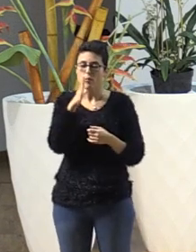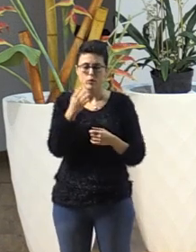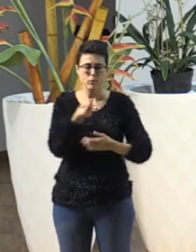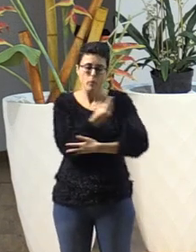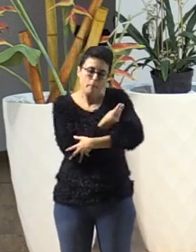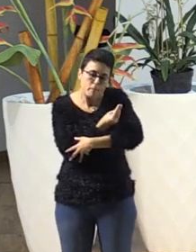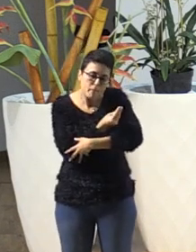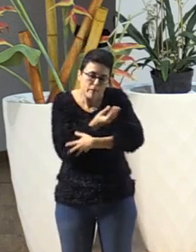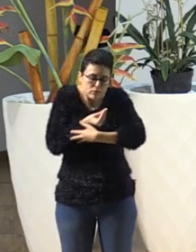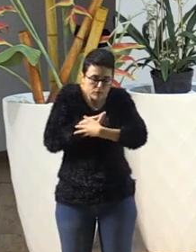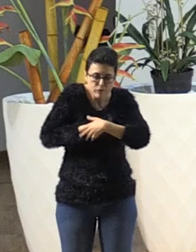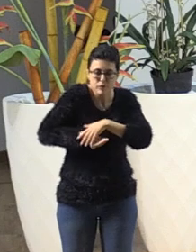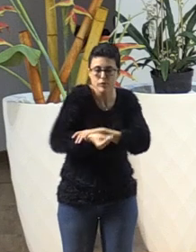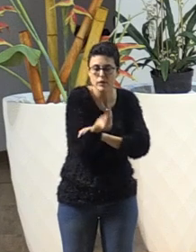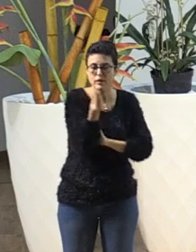que han nacido, y esto